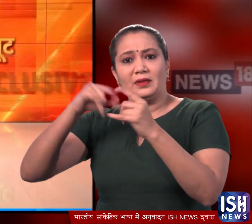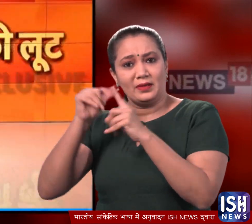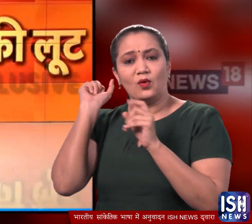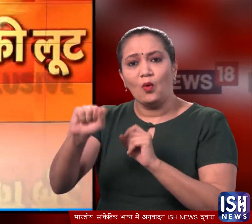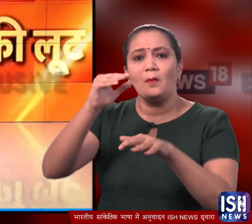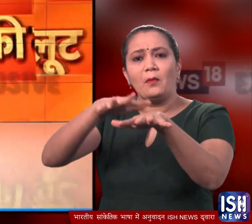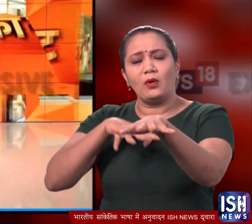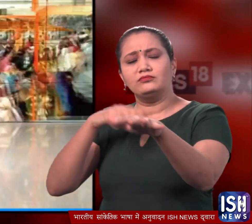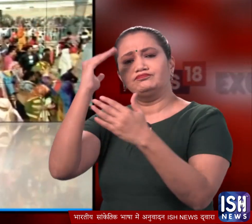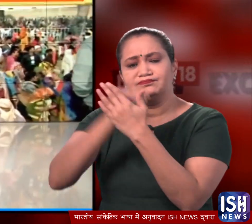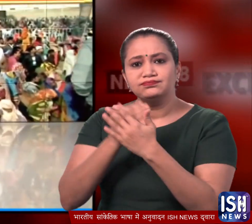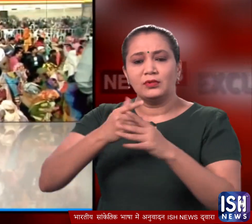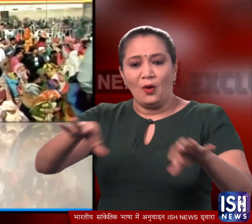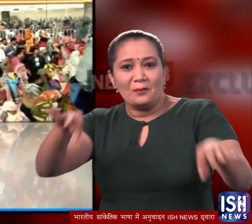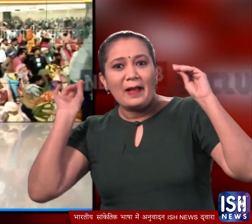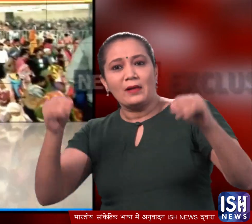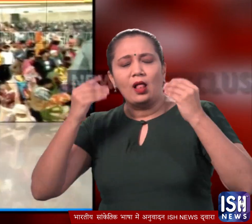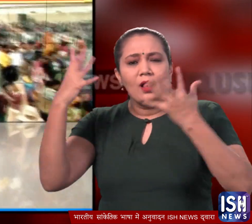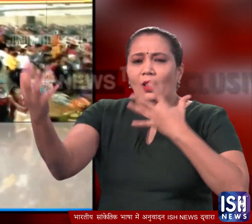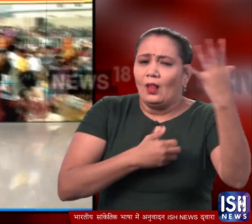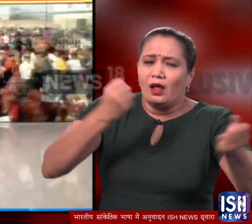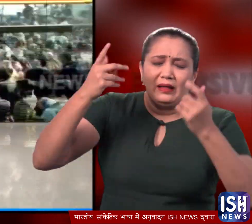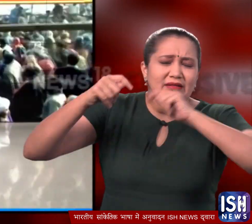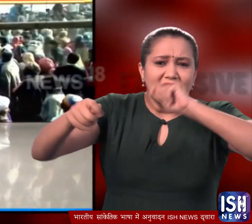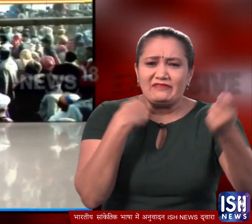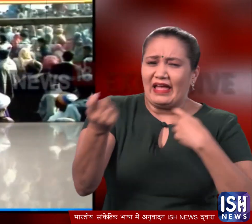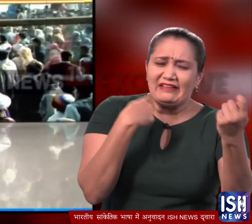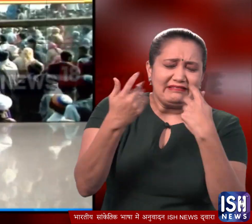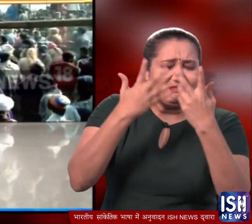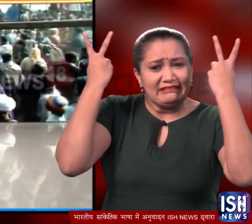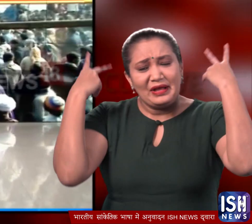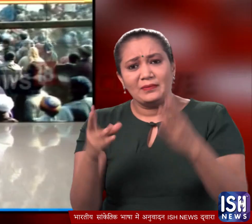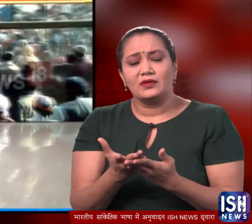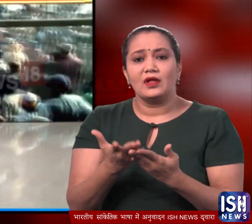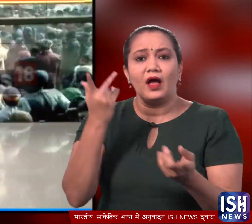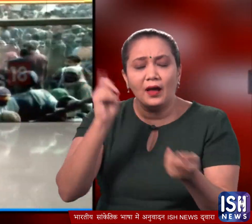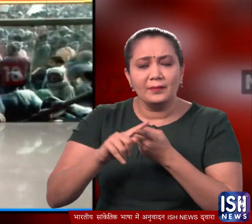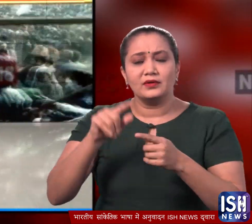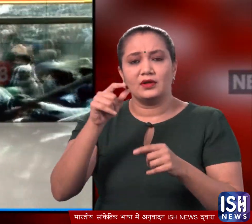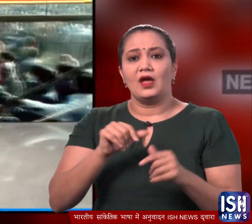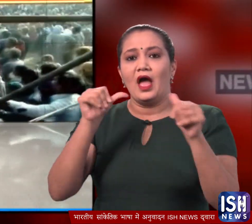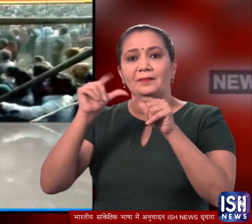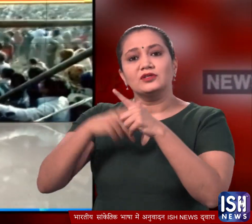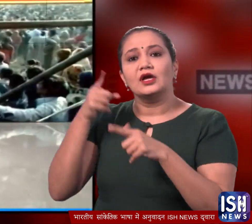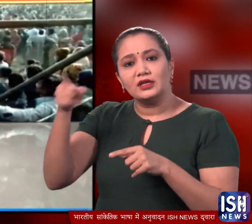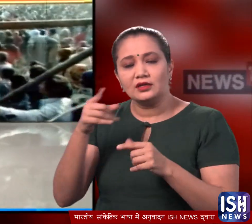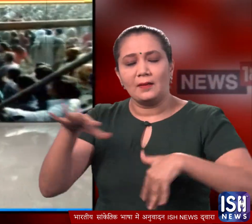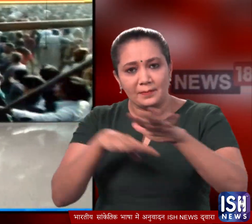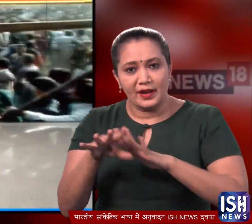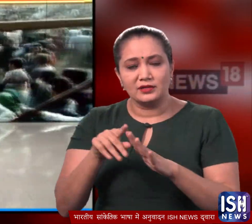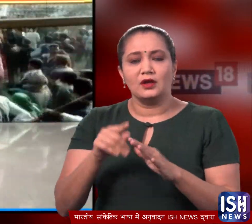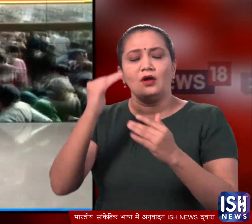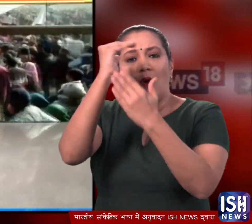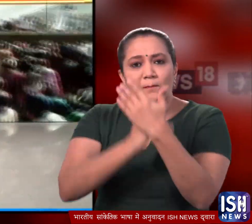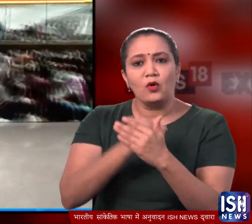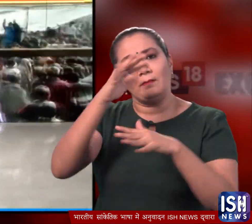रैली में कंबलों की लूट मच गई, जिसमें कई लोग घायल हो गए। ये घटना तब हुई जब पार्टी के नेता अमित जानी ने वहां जन संकल्प रैली